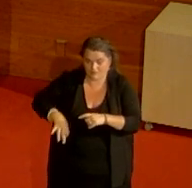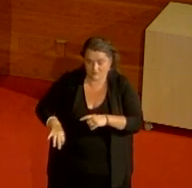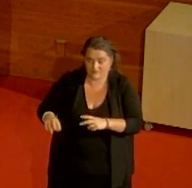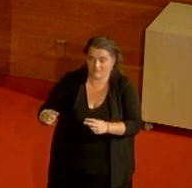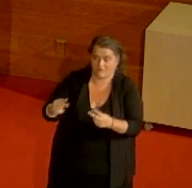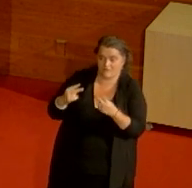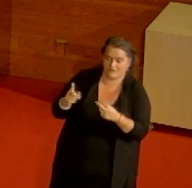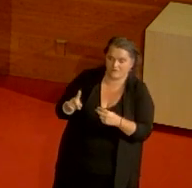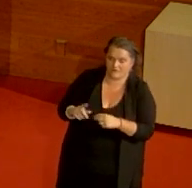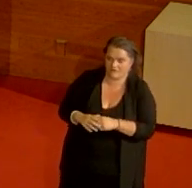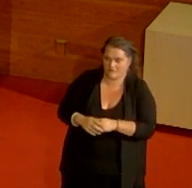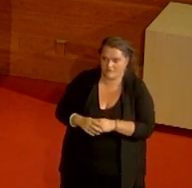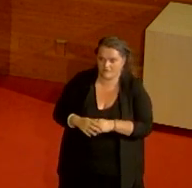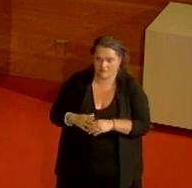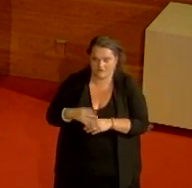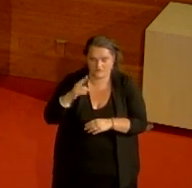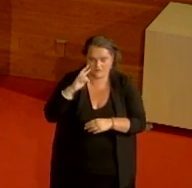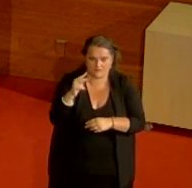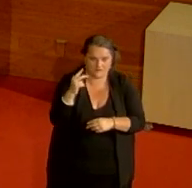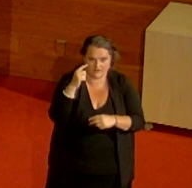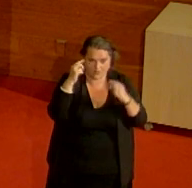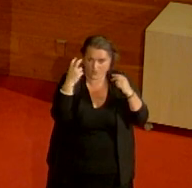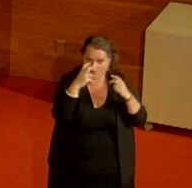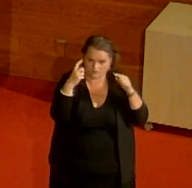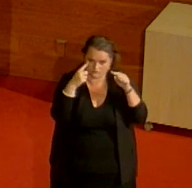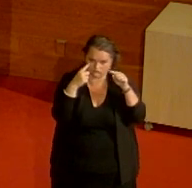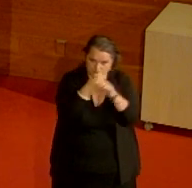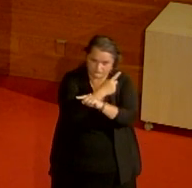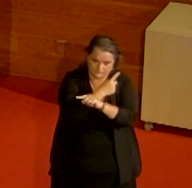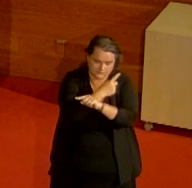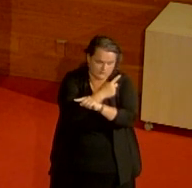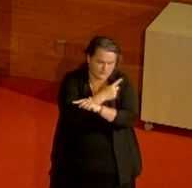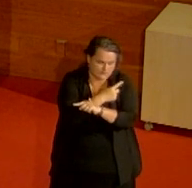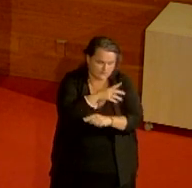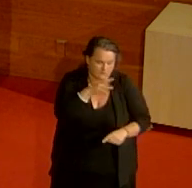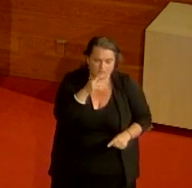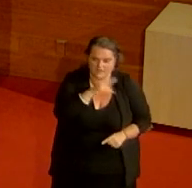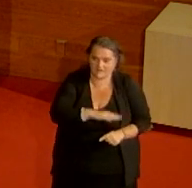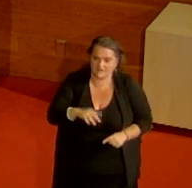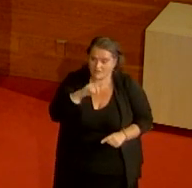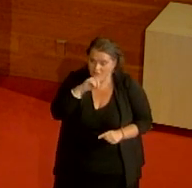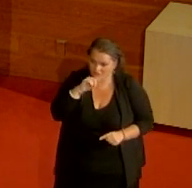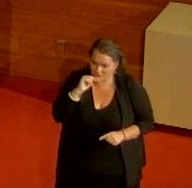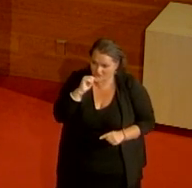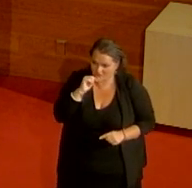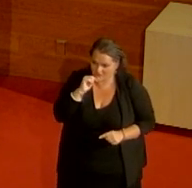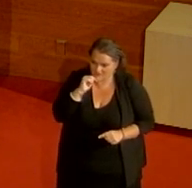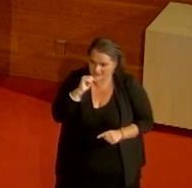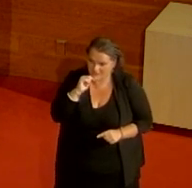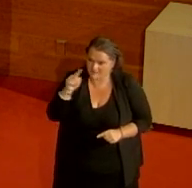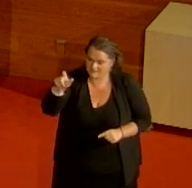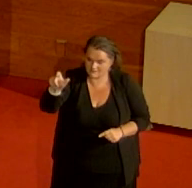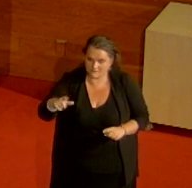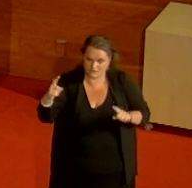viera que la muñeca tenía los ojos desviados eh Porque eso lo que le dolía a la niña es que es que pudieran reírse de la muñeca por